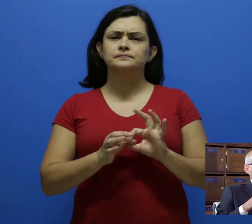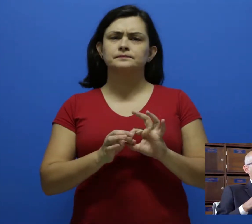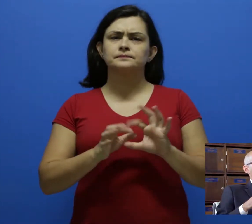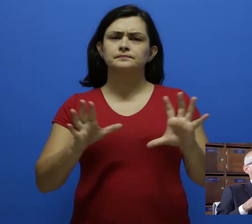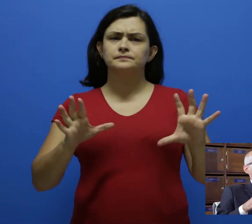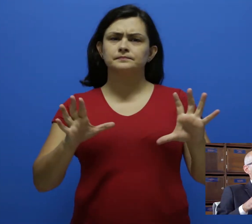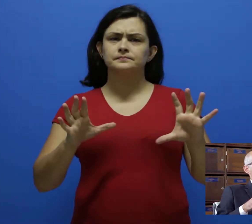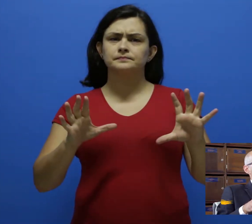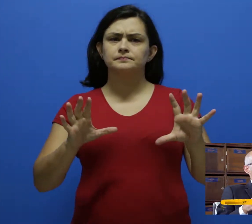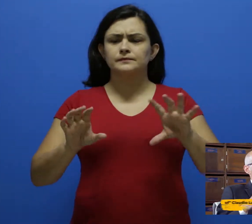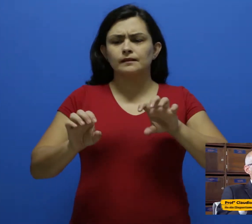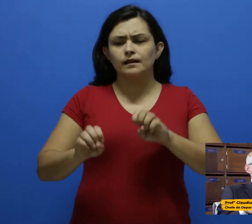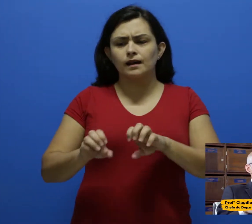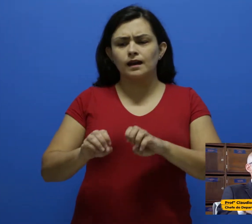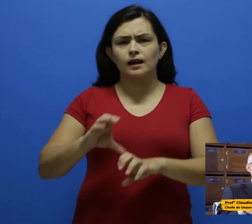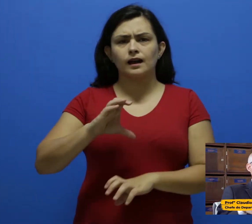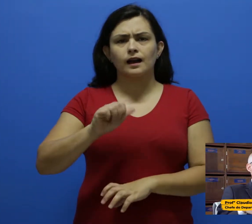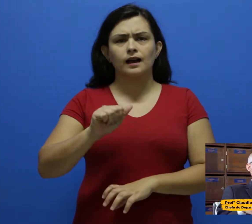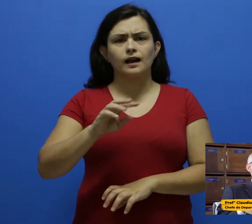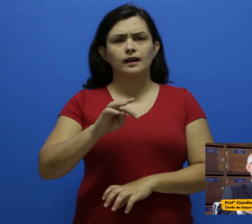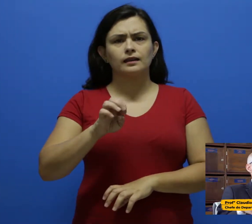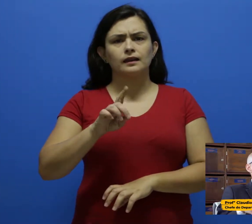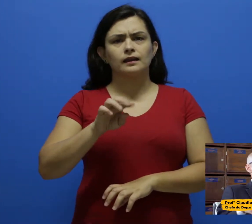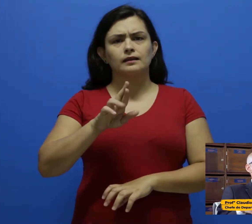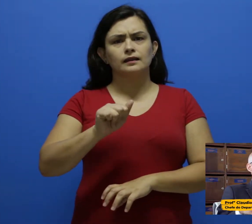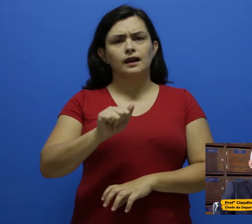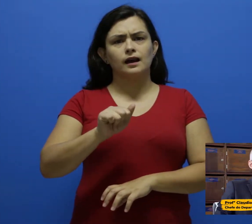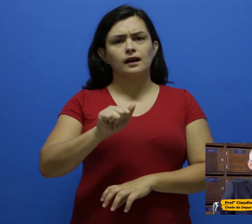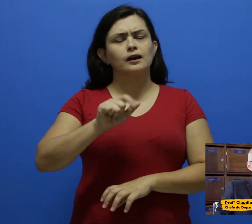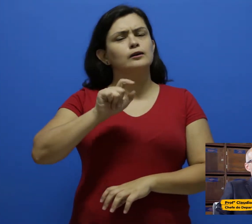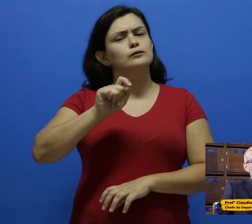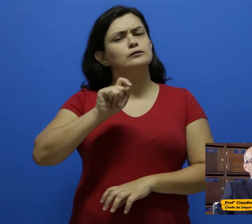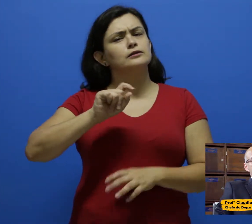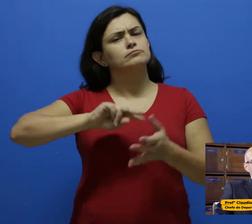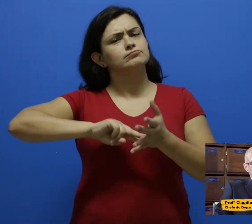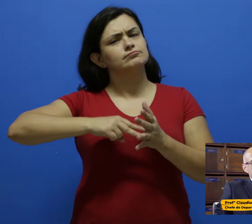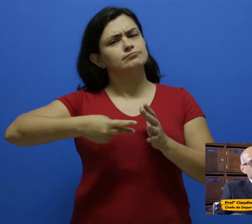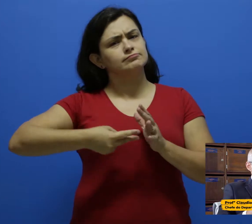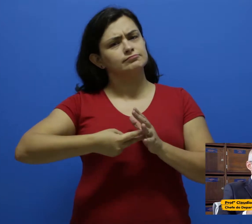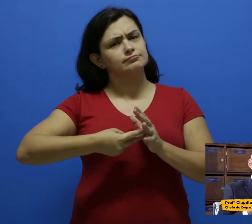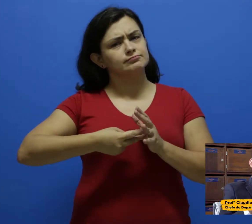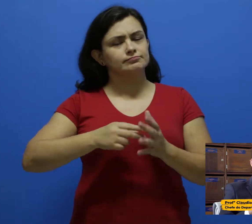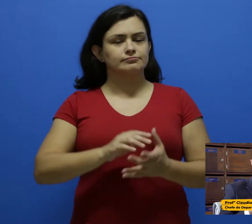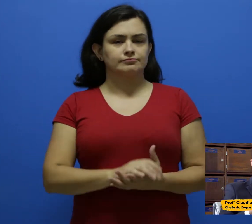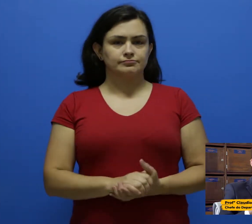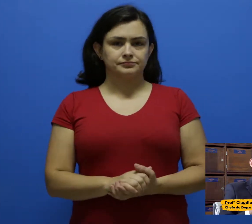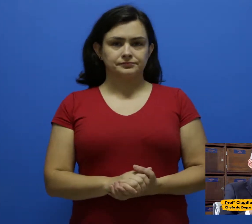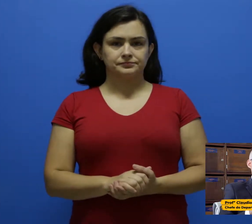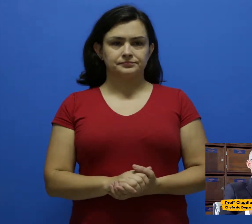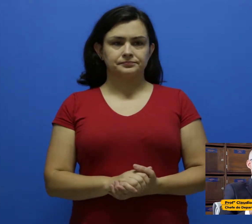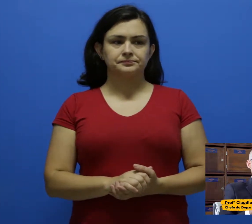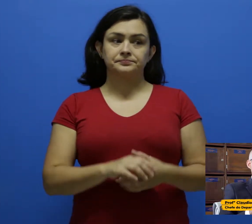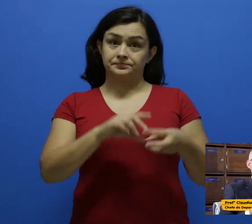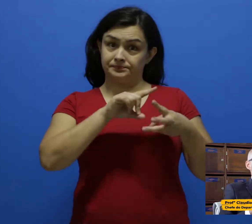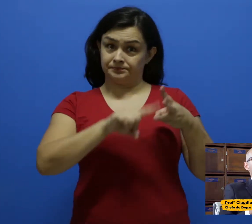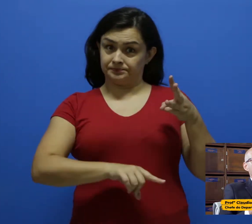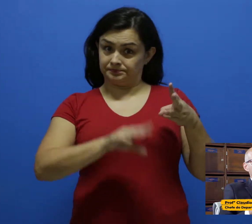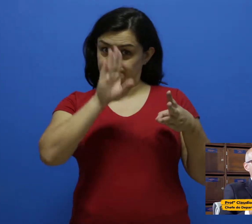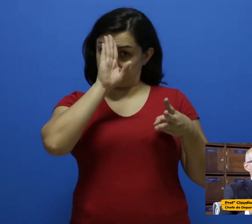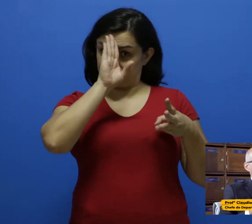Liberdade de cátedra, quando nós falamos no direito brasileiro em liberdade de cátedra, estamos falando em três coisas. Em primeiro lugar, um conjunto